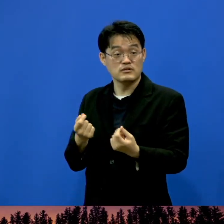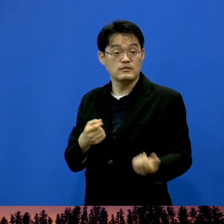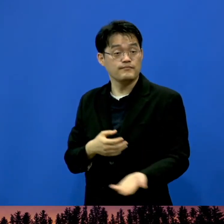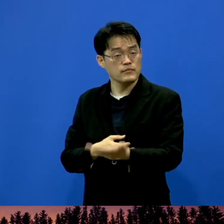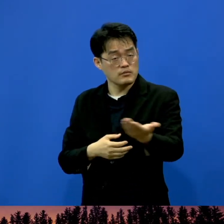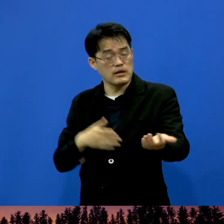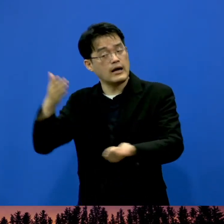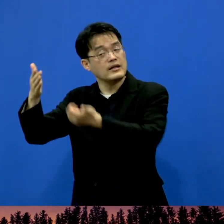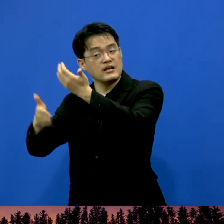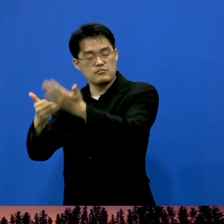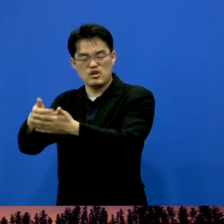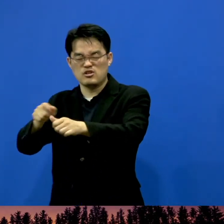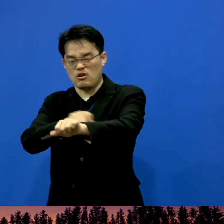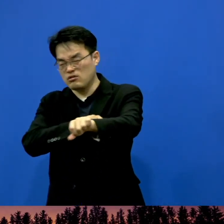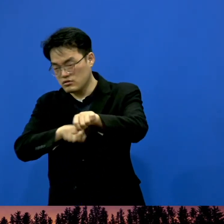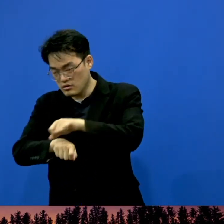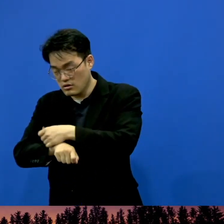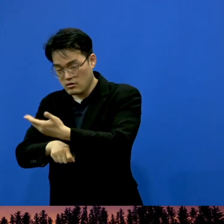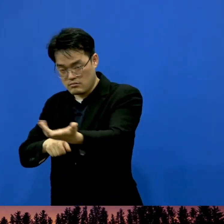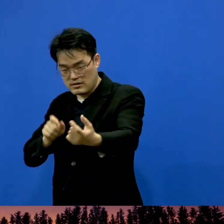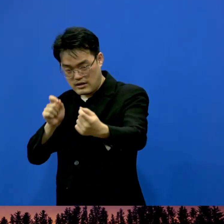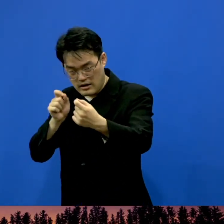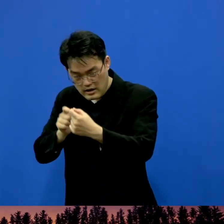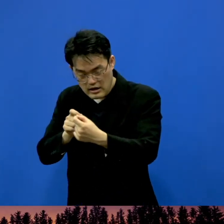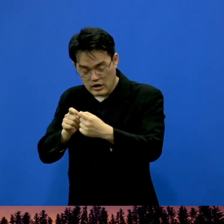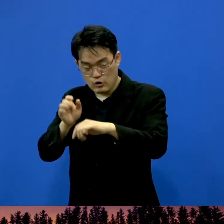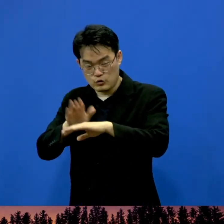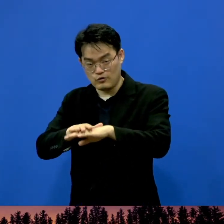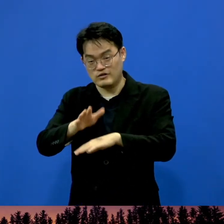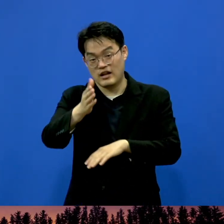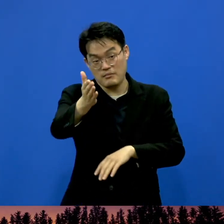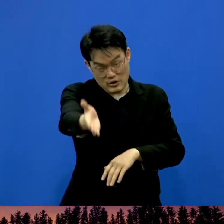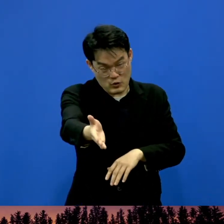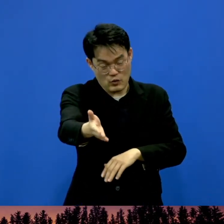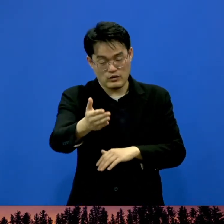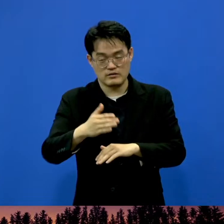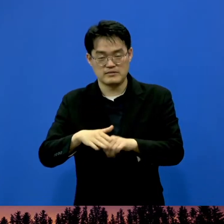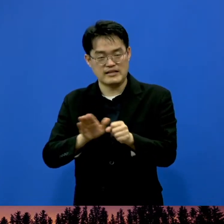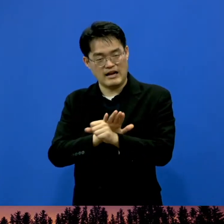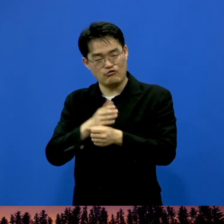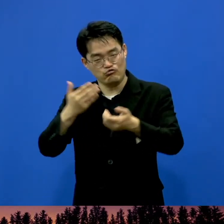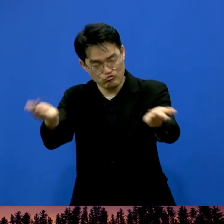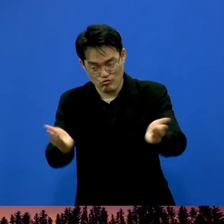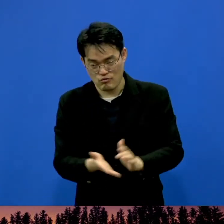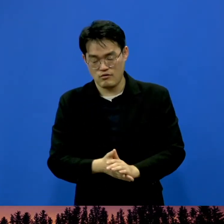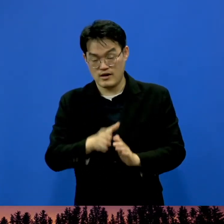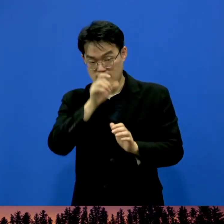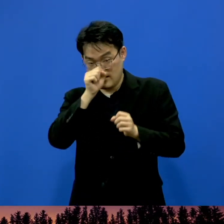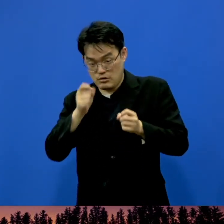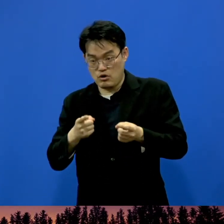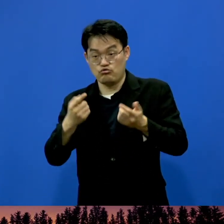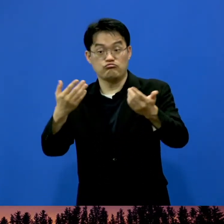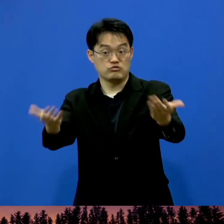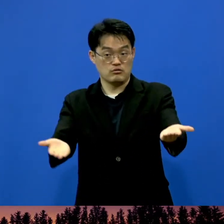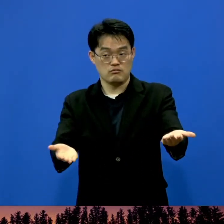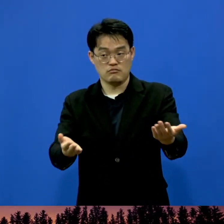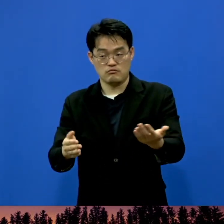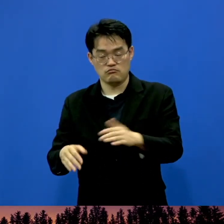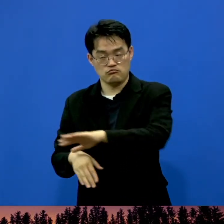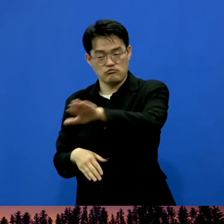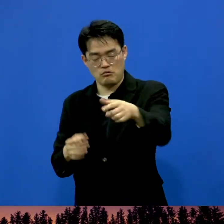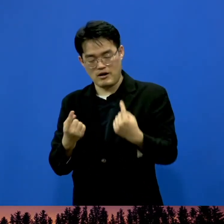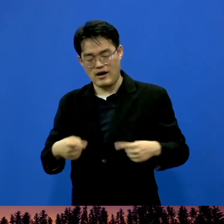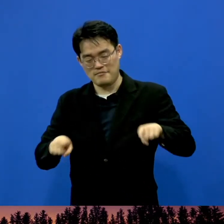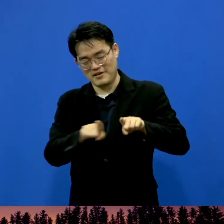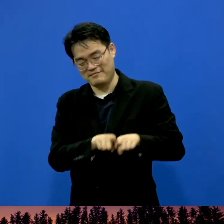가까이 다가오시고 손을 내미시고 사랑을 베푸시고 무엇인가를 기회를 주시고 우리와 함께 하기를